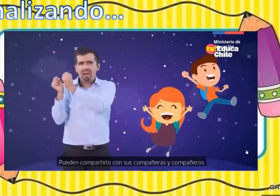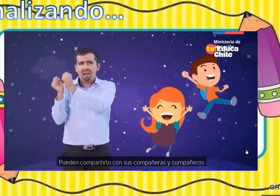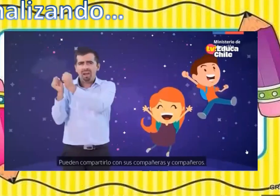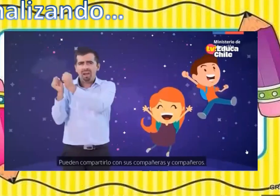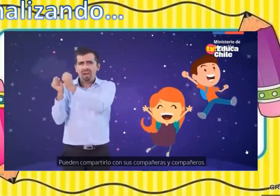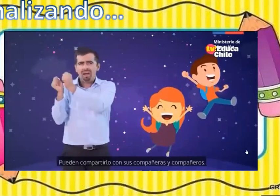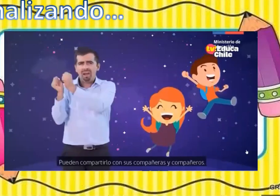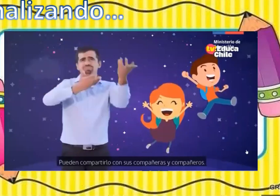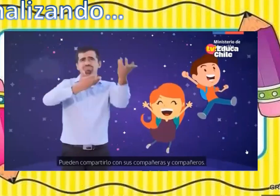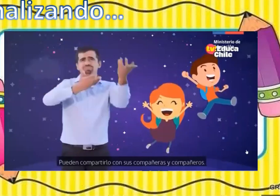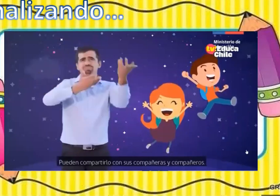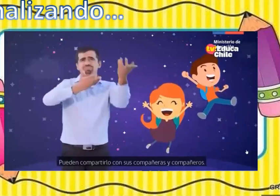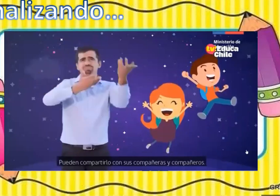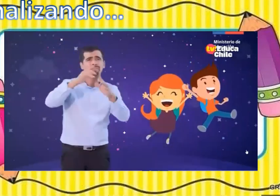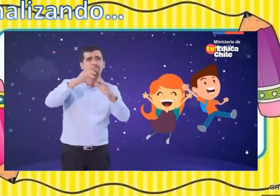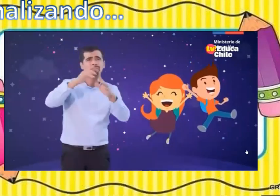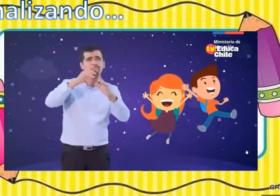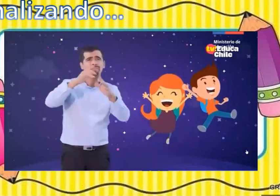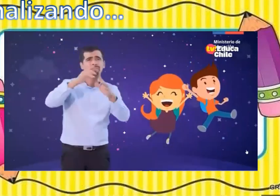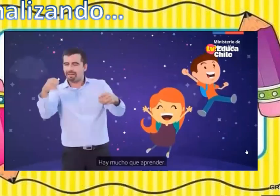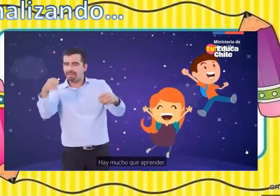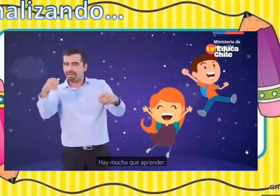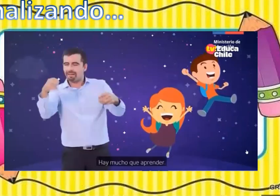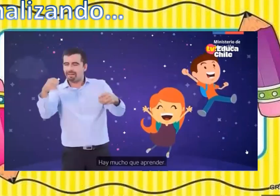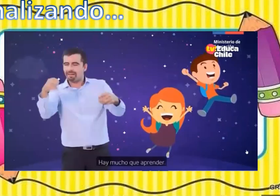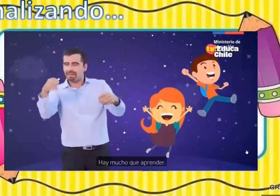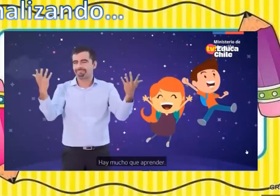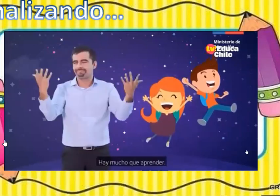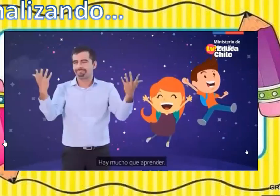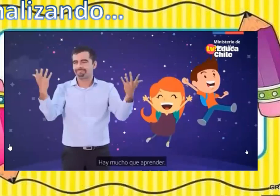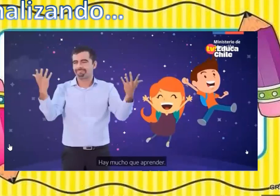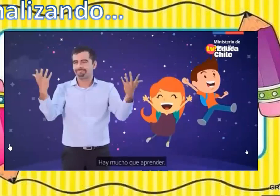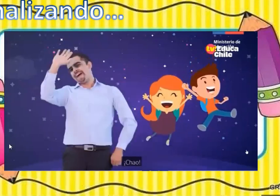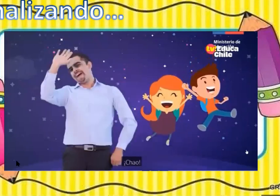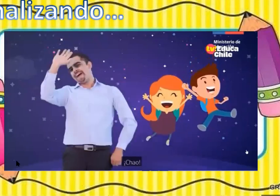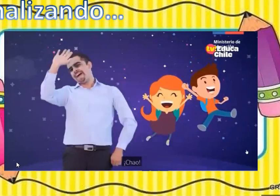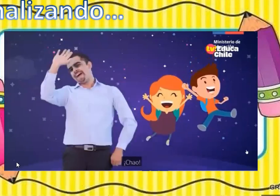sus compañeras y compañeros. Hay mucho que aprender. ¡Chao!